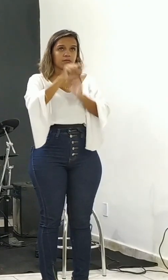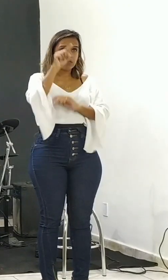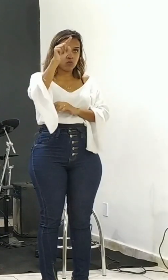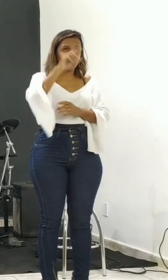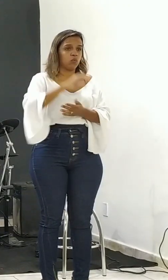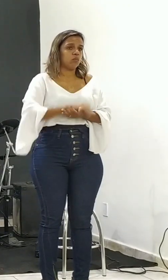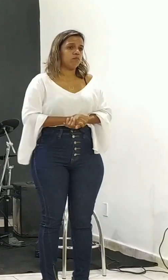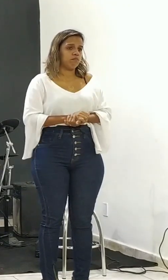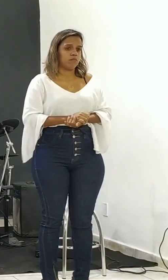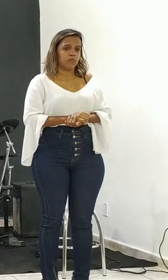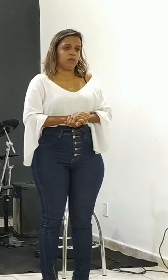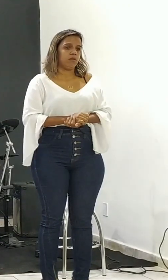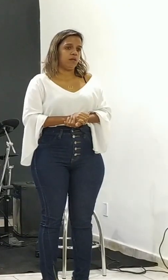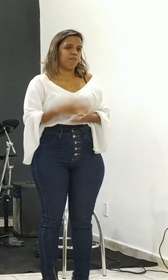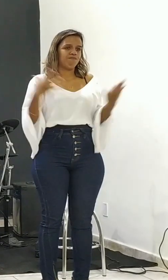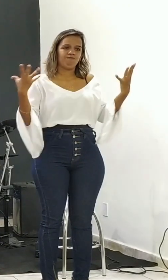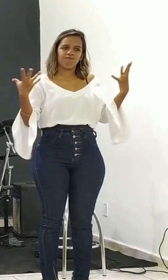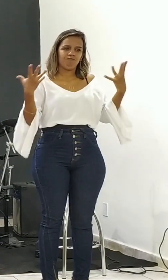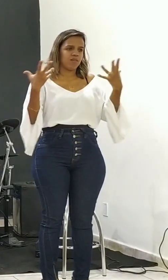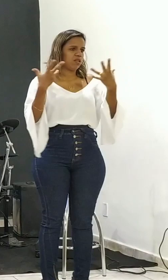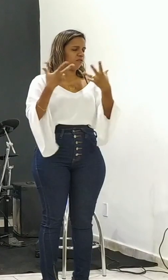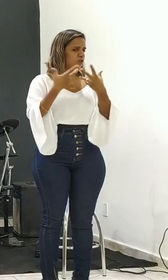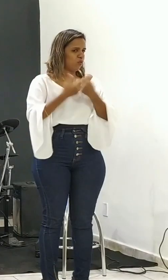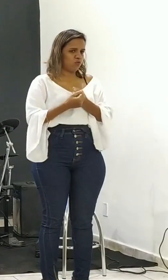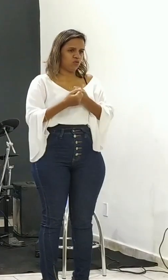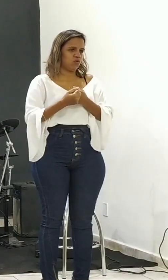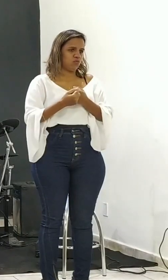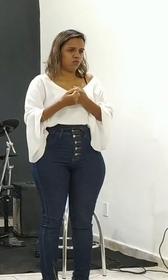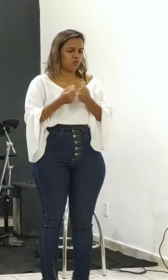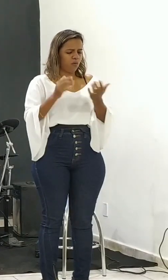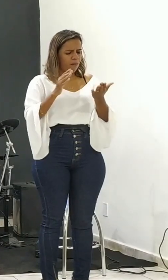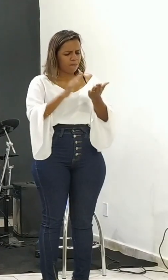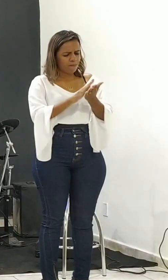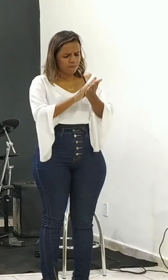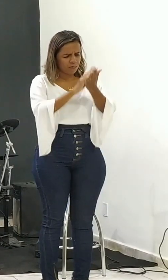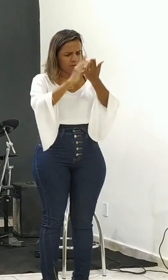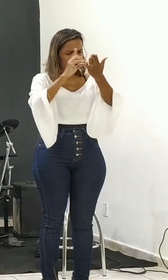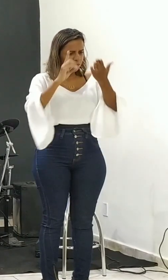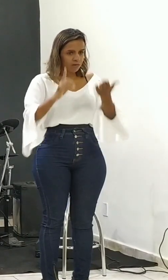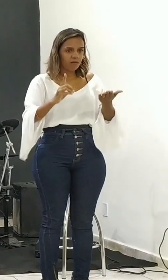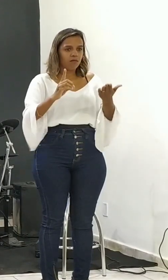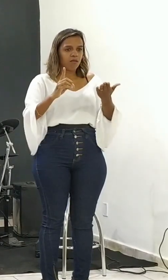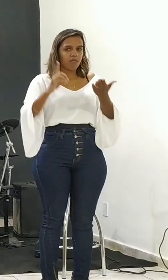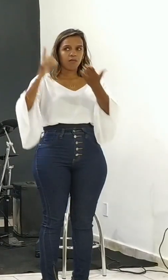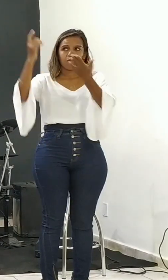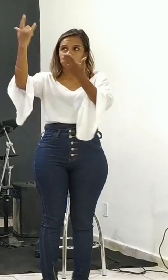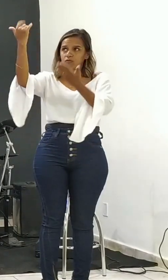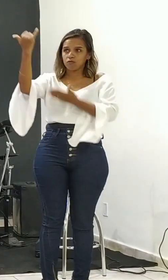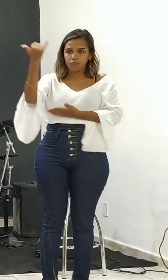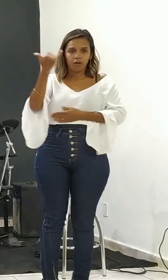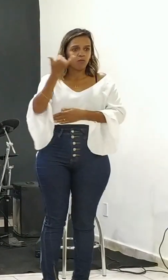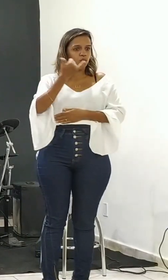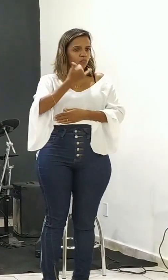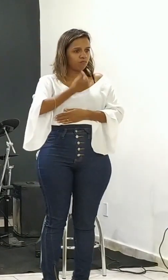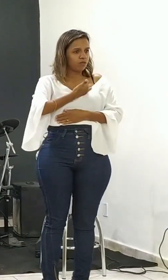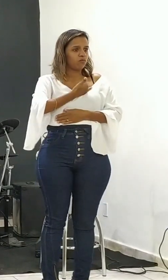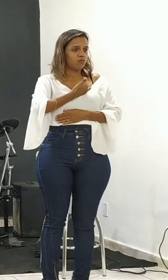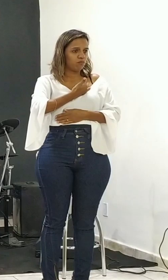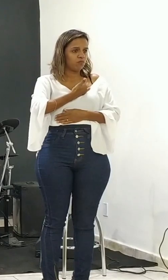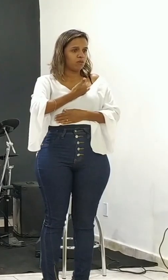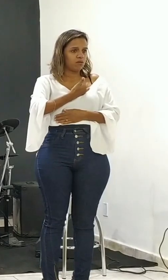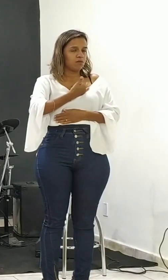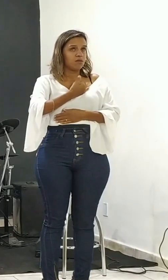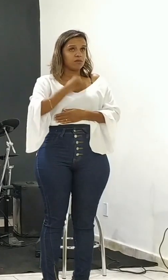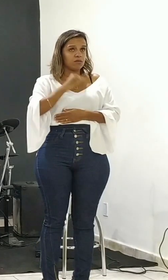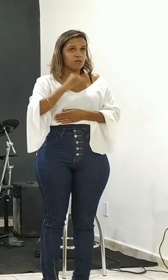é tremendo, a gente não está só. Quando eu abri minha Bíblia, irmãos, Deus falou comigo. E